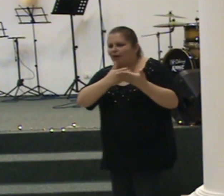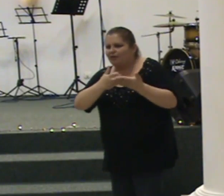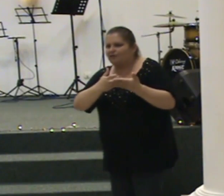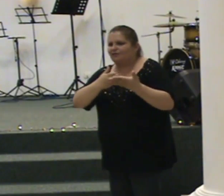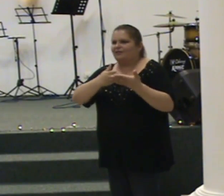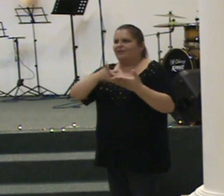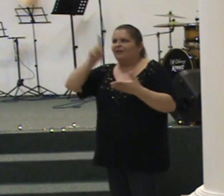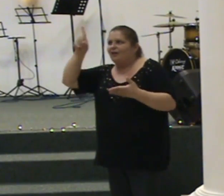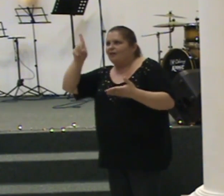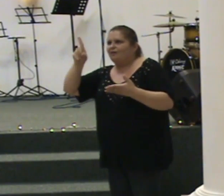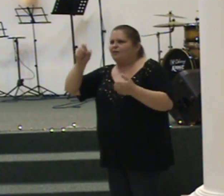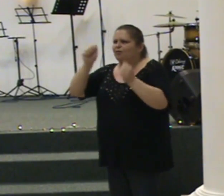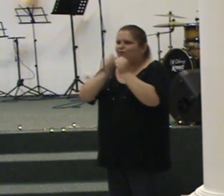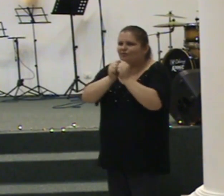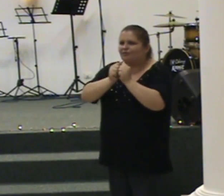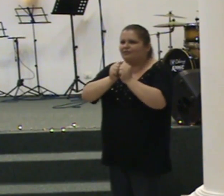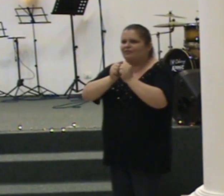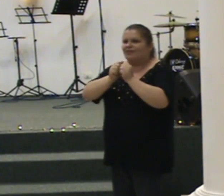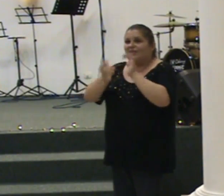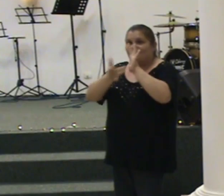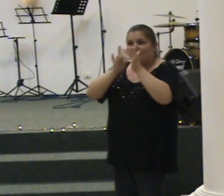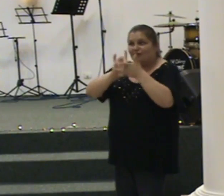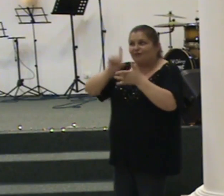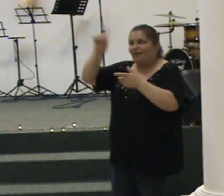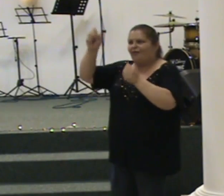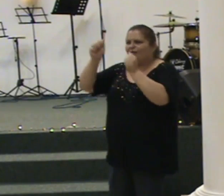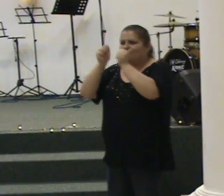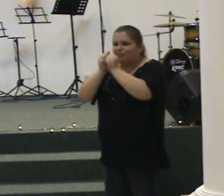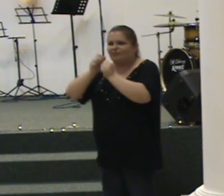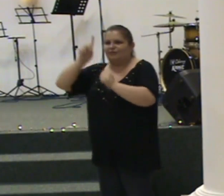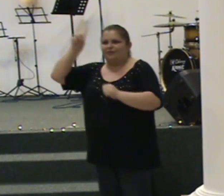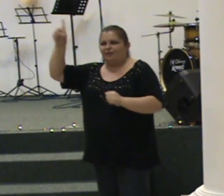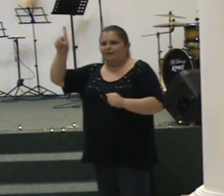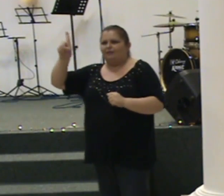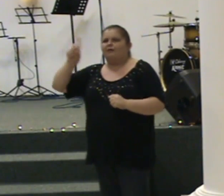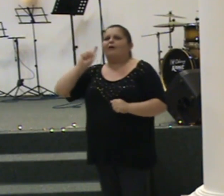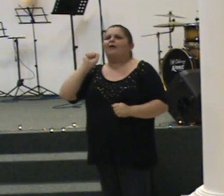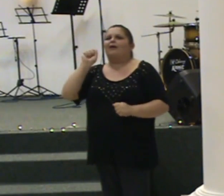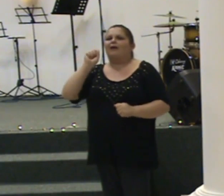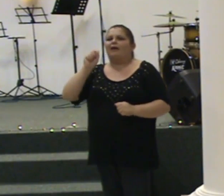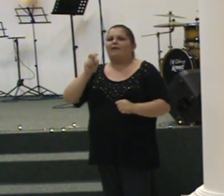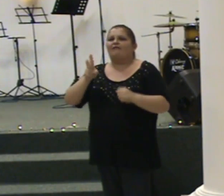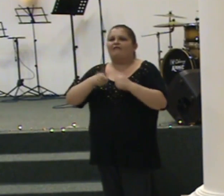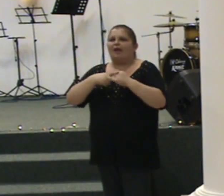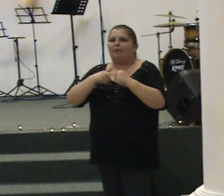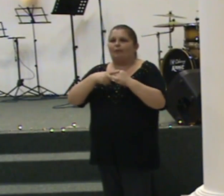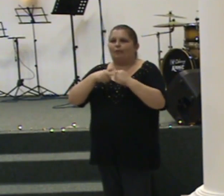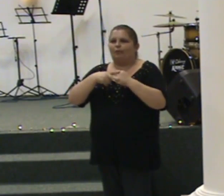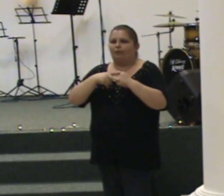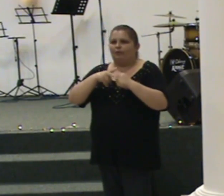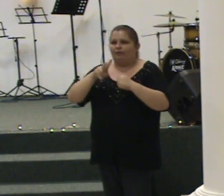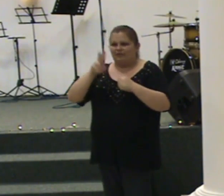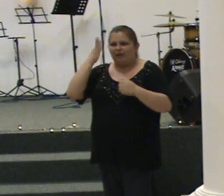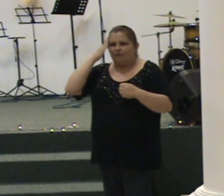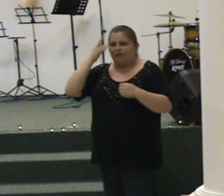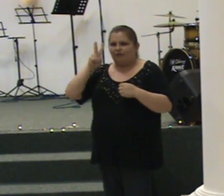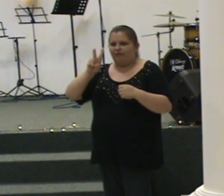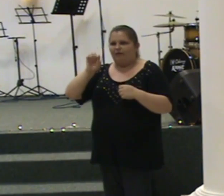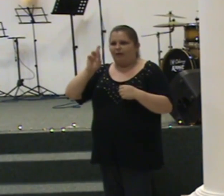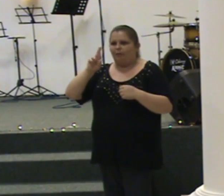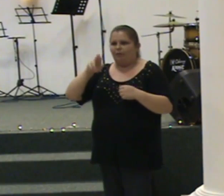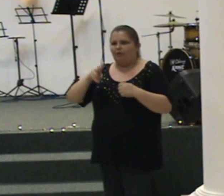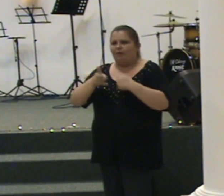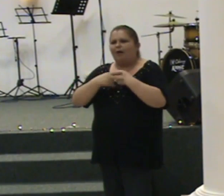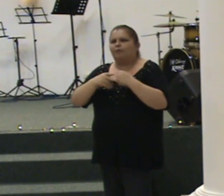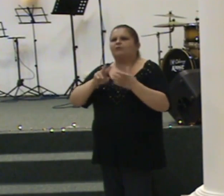era Deus. Ele estava no princípio com Deus. Quem era o verbo? Jesus. Jesus é